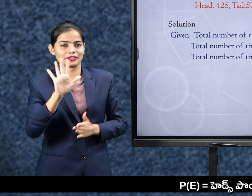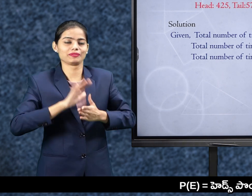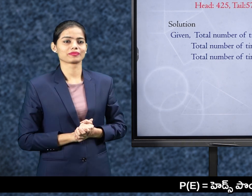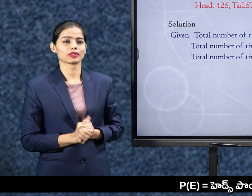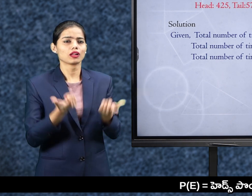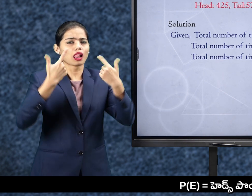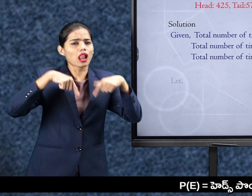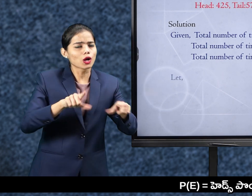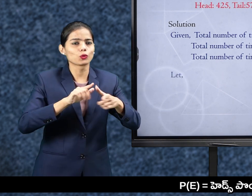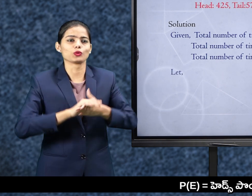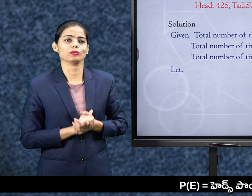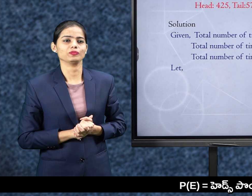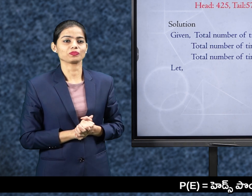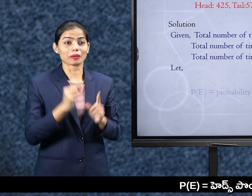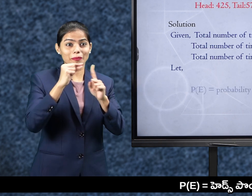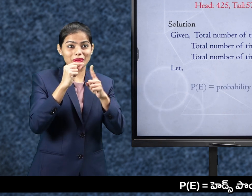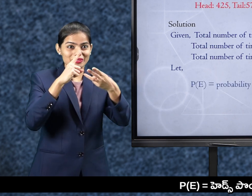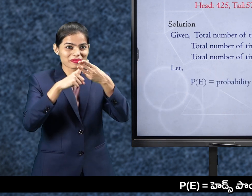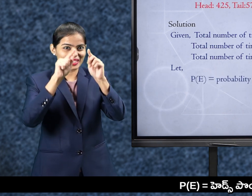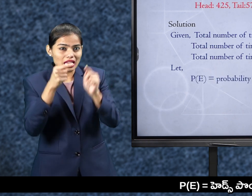PE హెడ్స్ పడే సంభావ్యత.